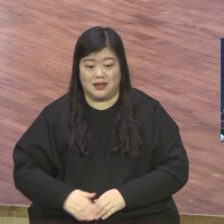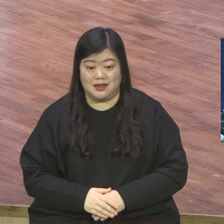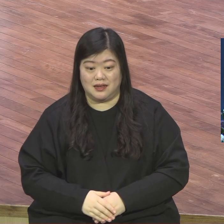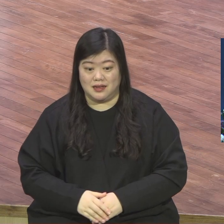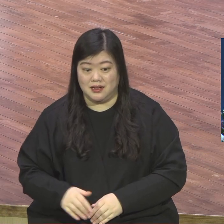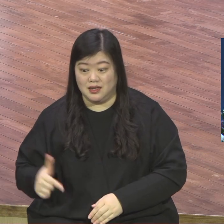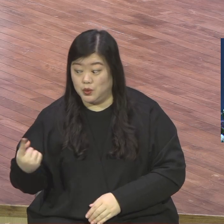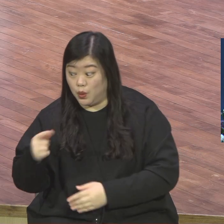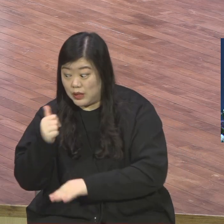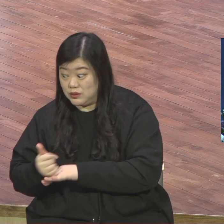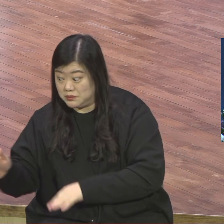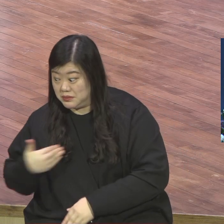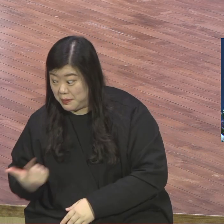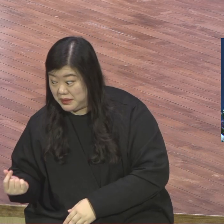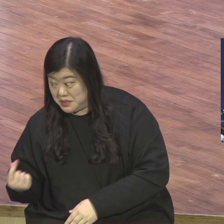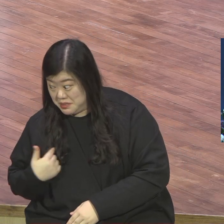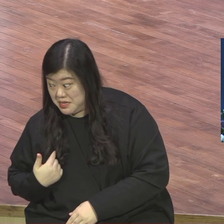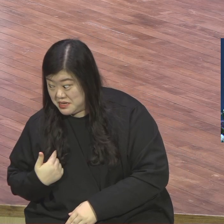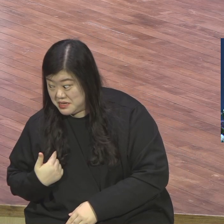그렇다